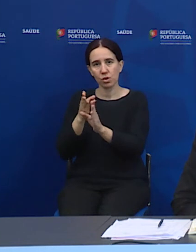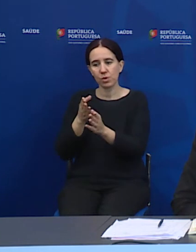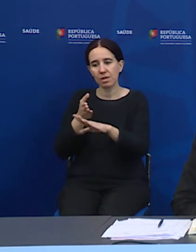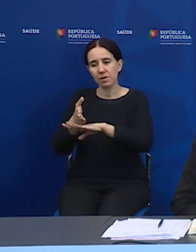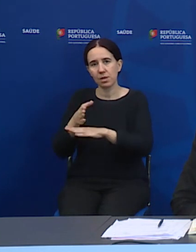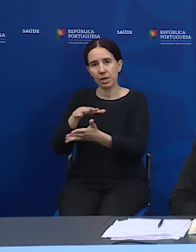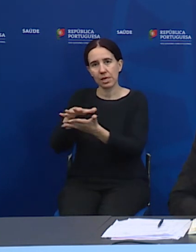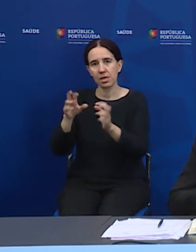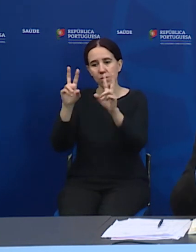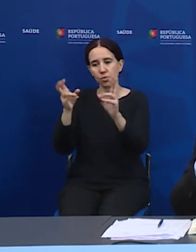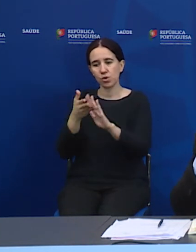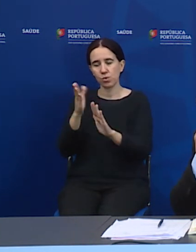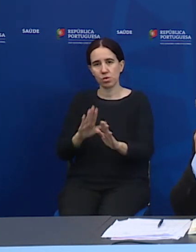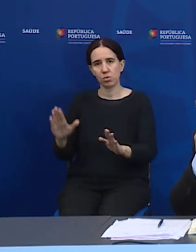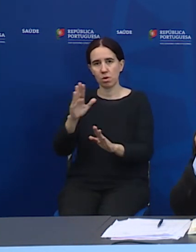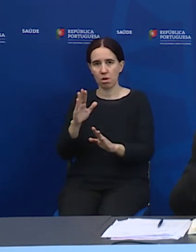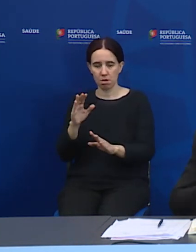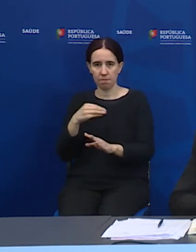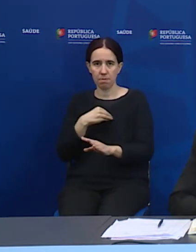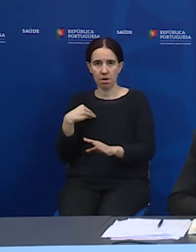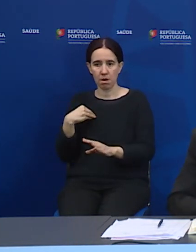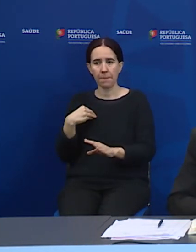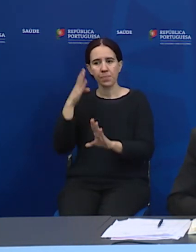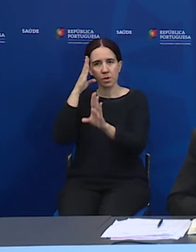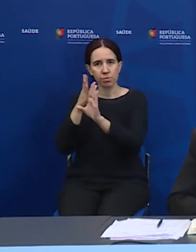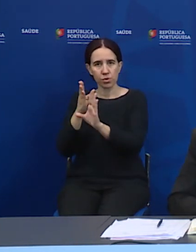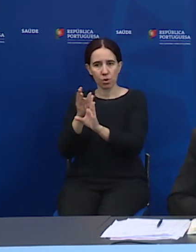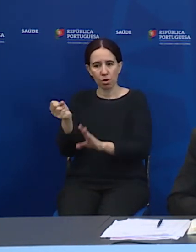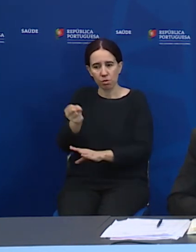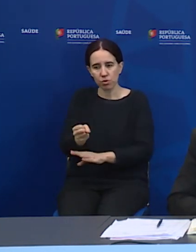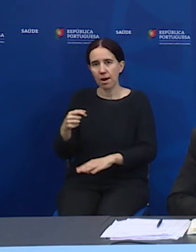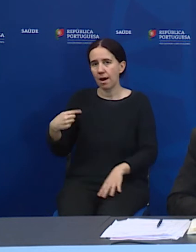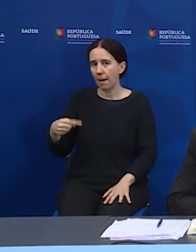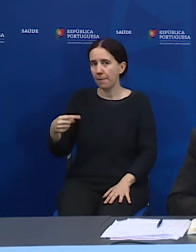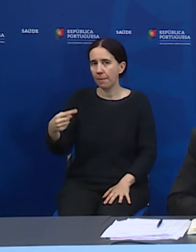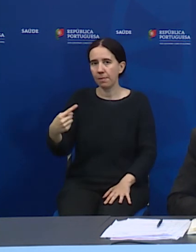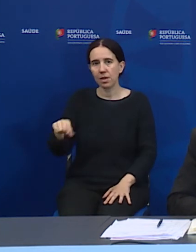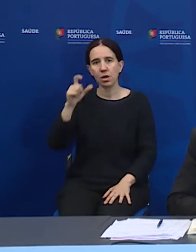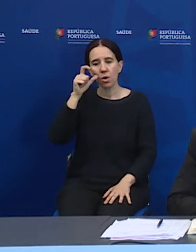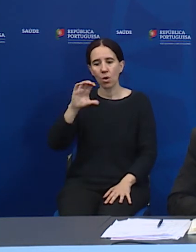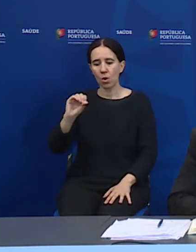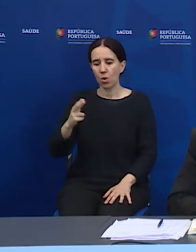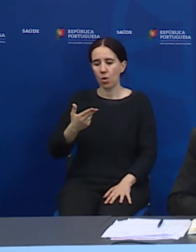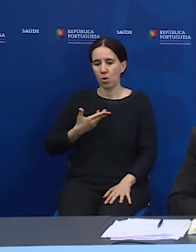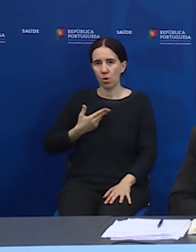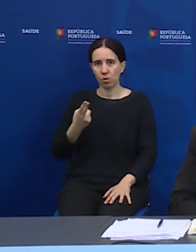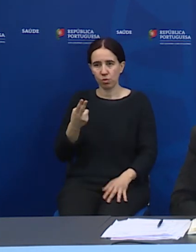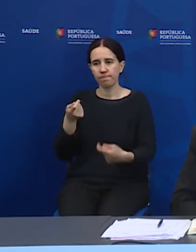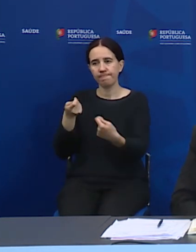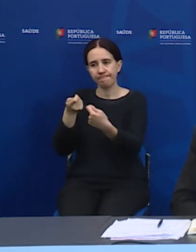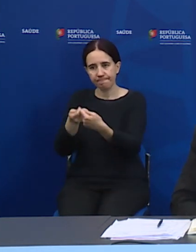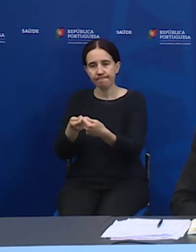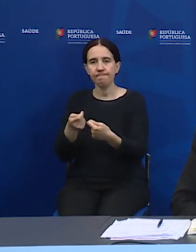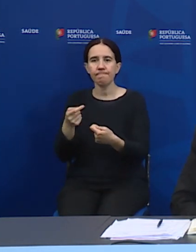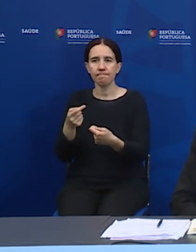do instituto nacional de emergência médica que os seus psicólogos estão diariamente no codu também a dar uma